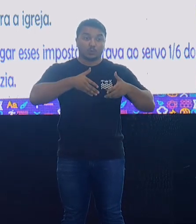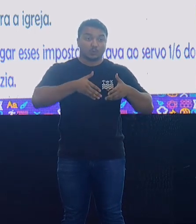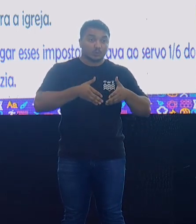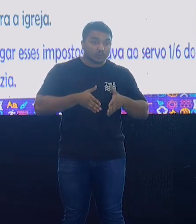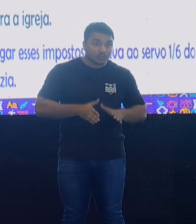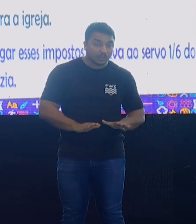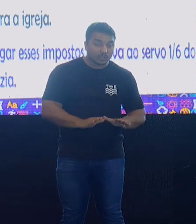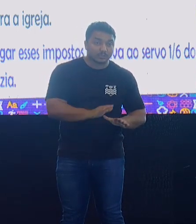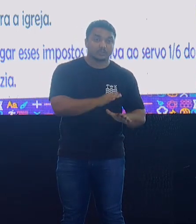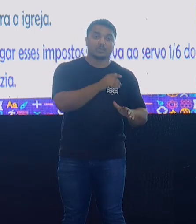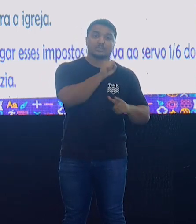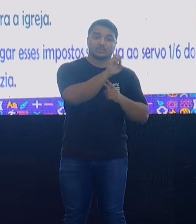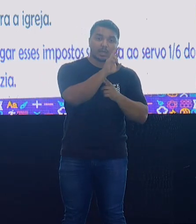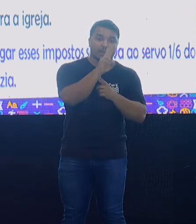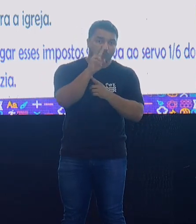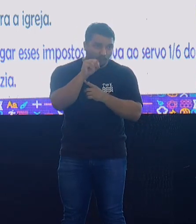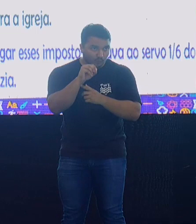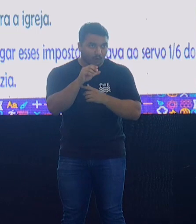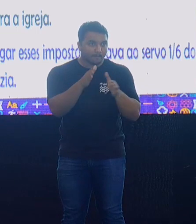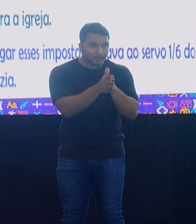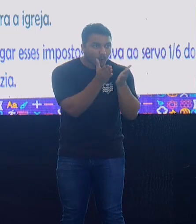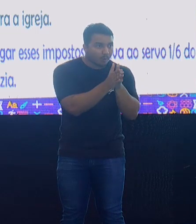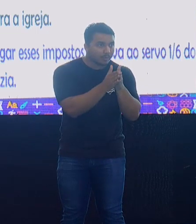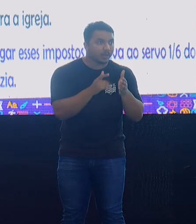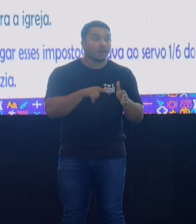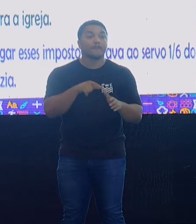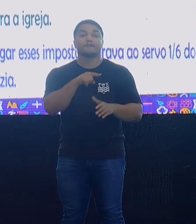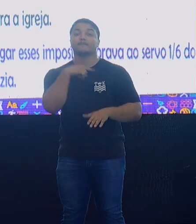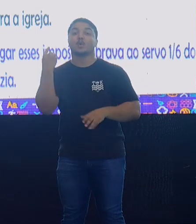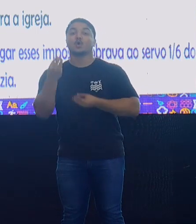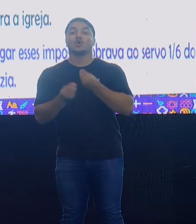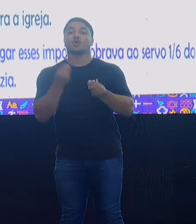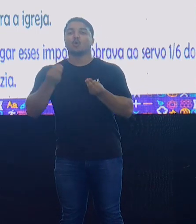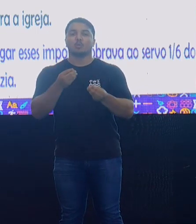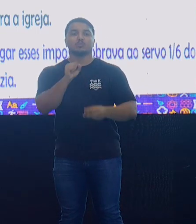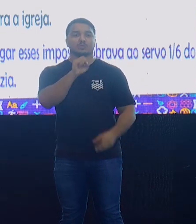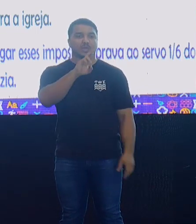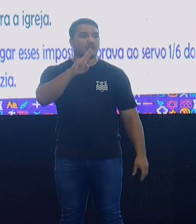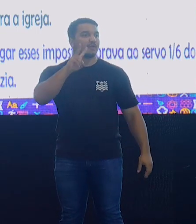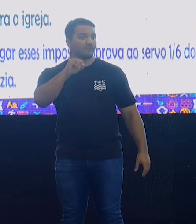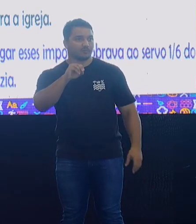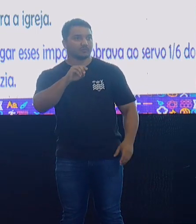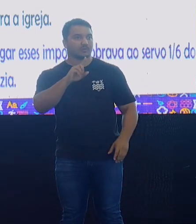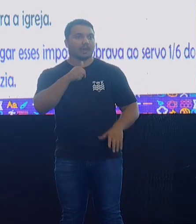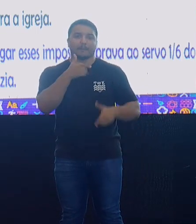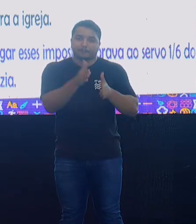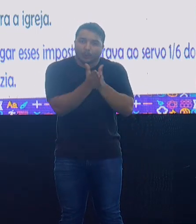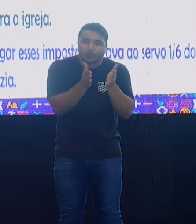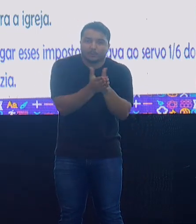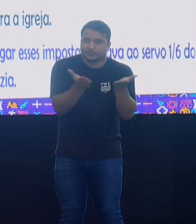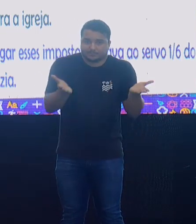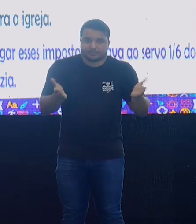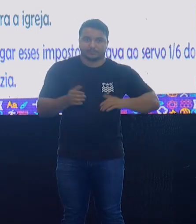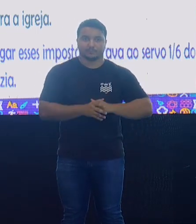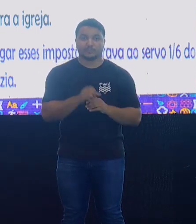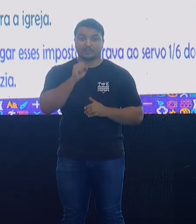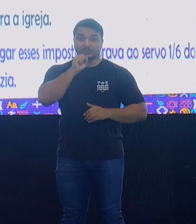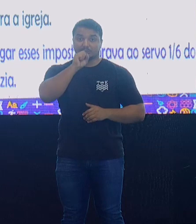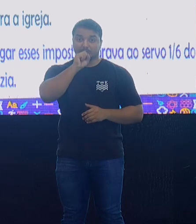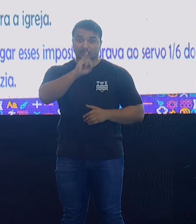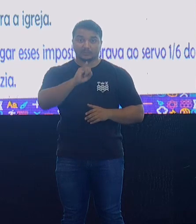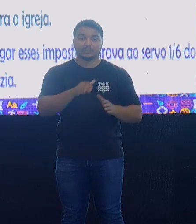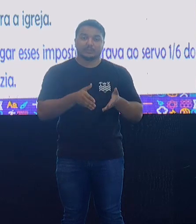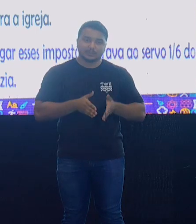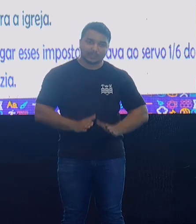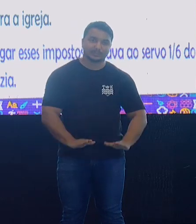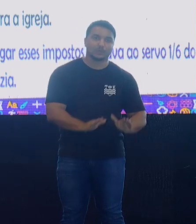quê? Servo, show de bola, gostei. Ainda tem força aí no café da manhã, né? Vamos lá. Se o cara nasce nobre, ele morre o